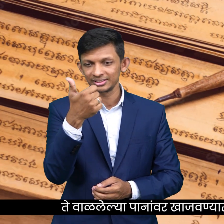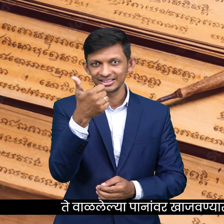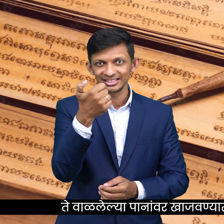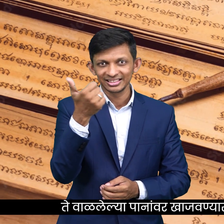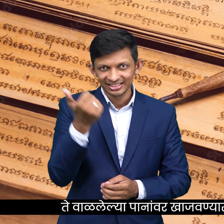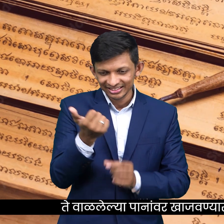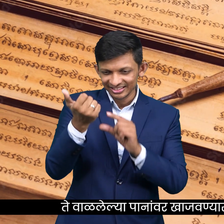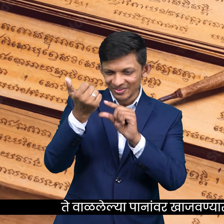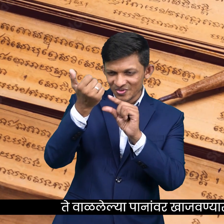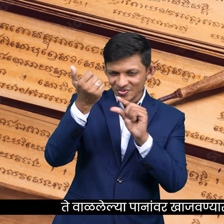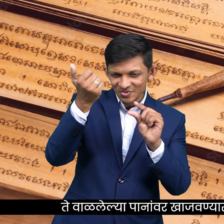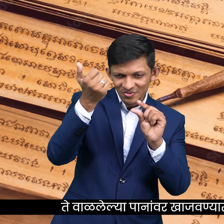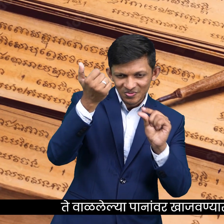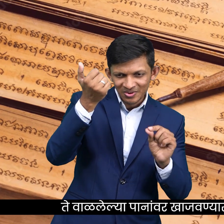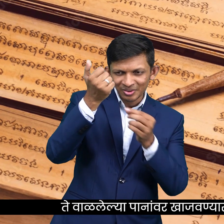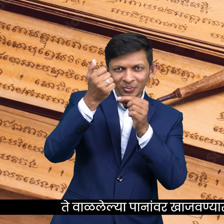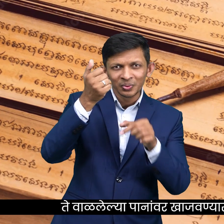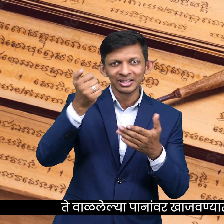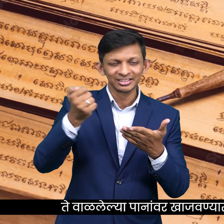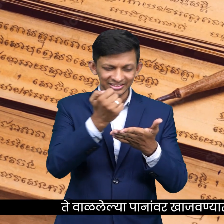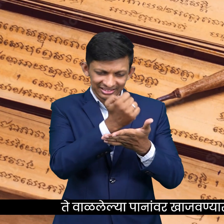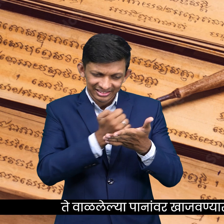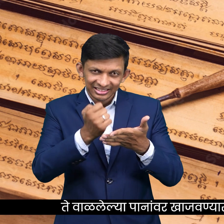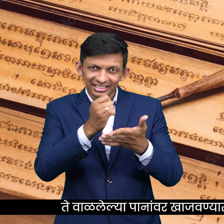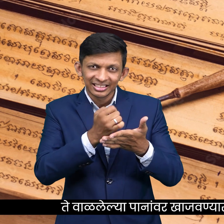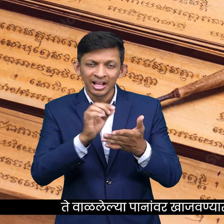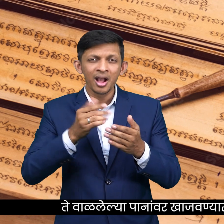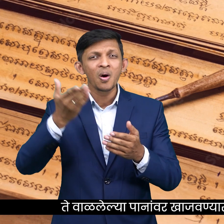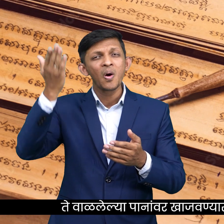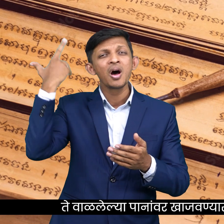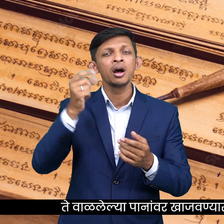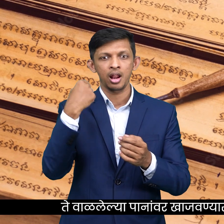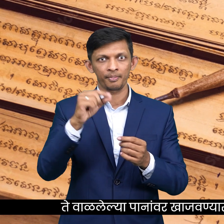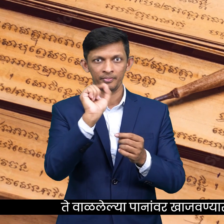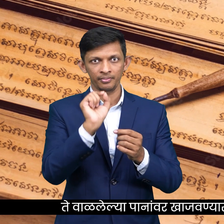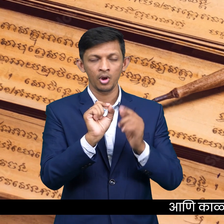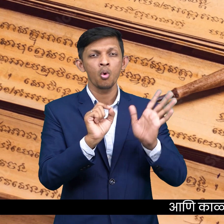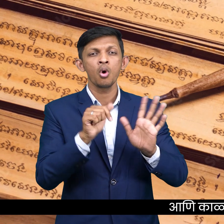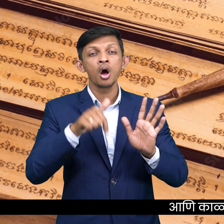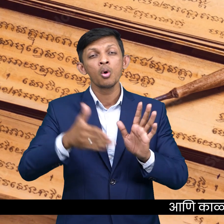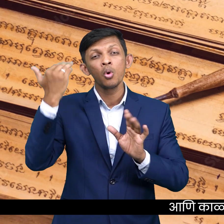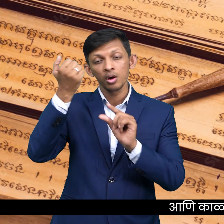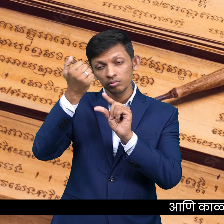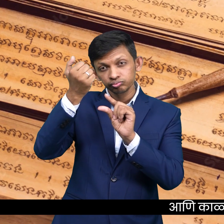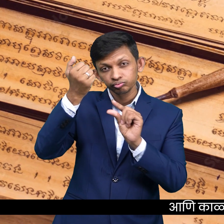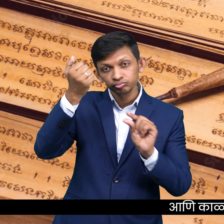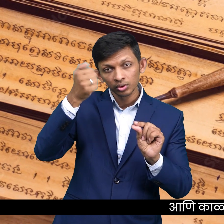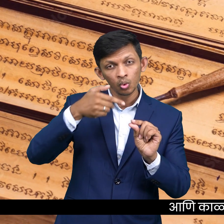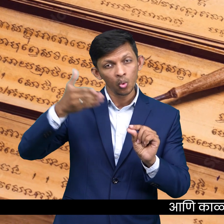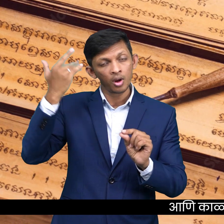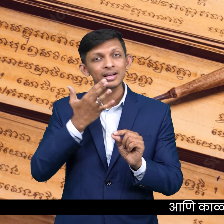ते वाळलेल्या पानांवर खाजवण्यासाठी पिनसारखे उपकरण, पेन वापरत आणि काळ्या शाईने